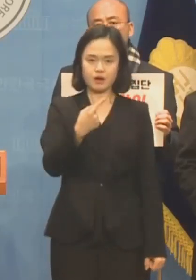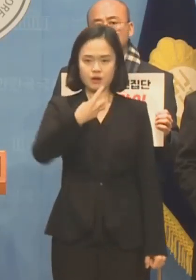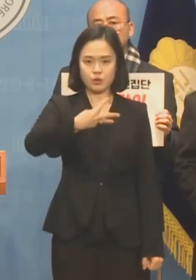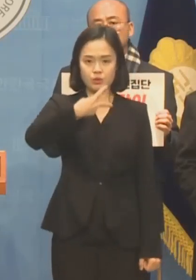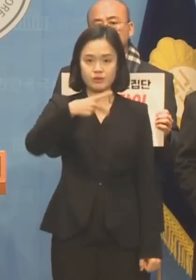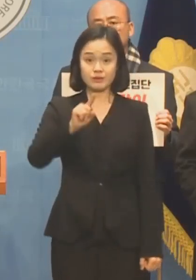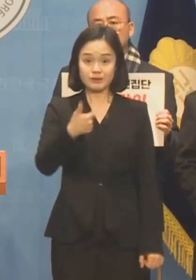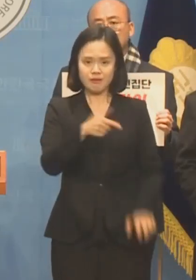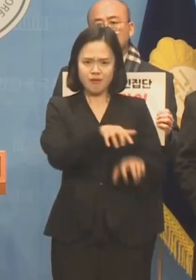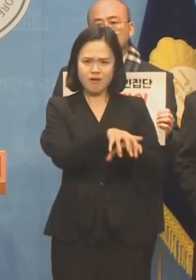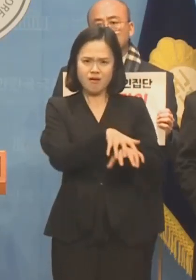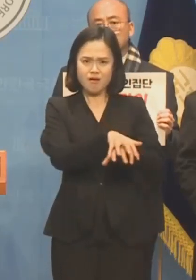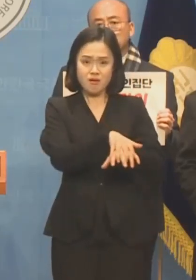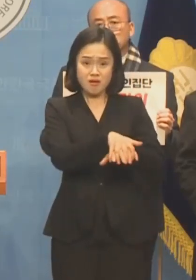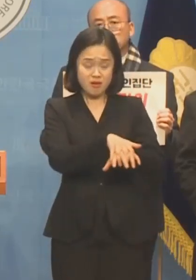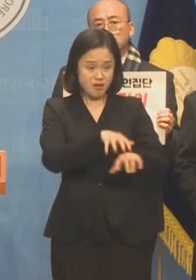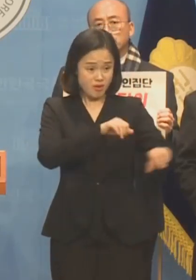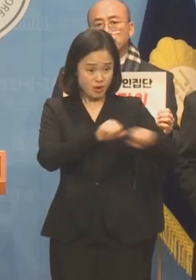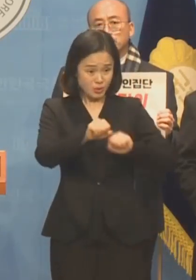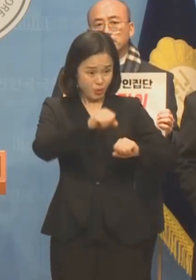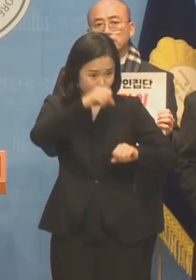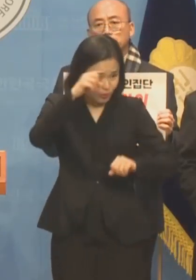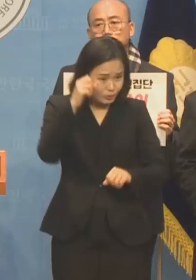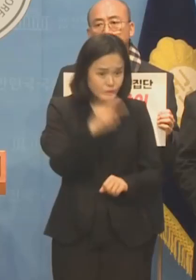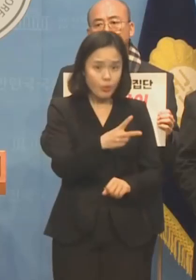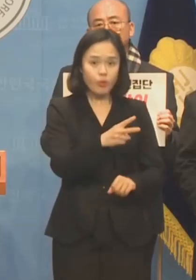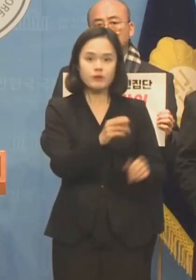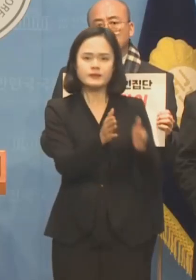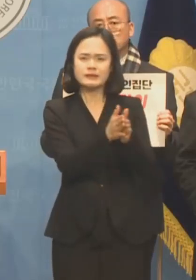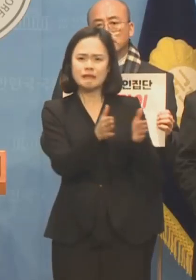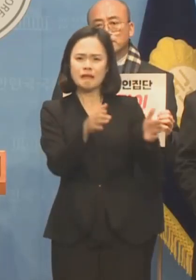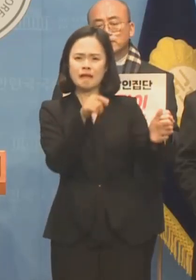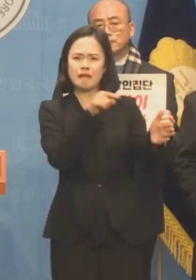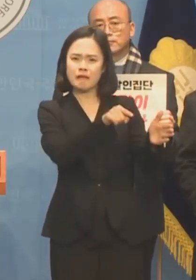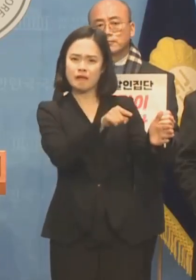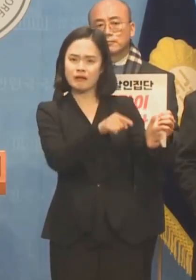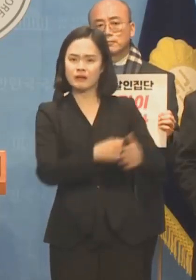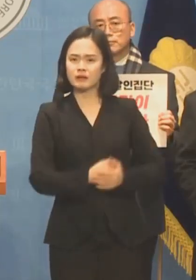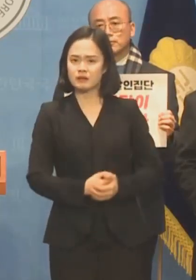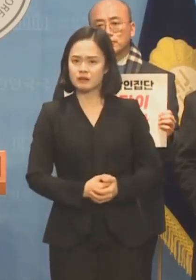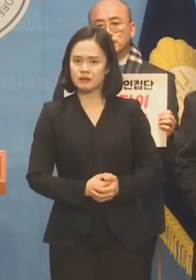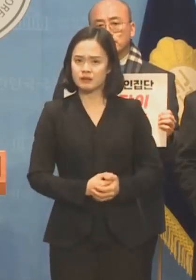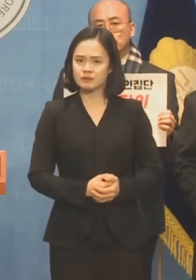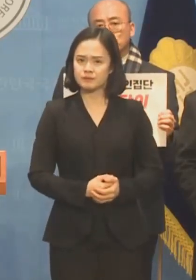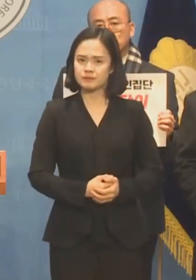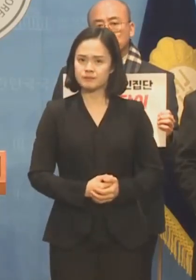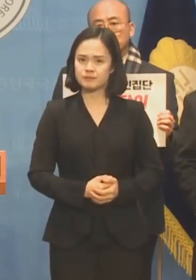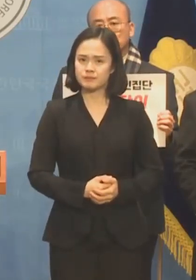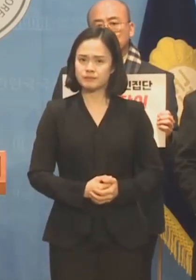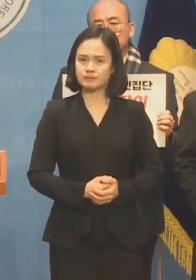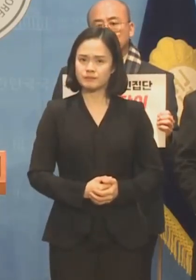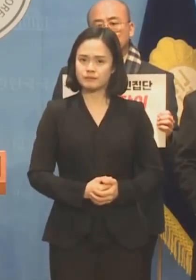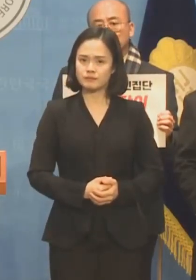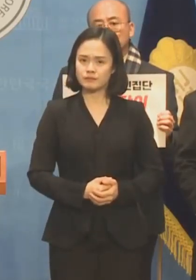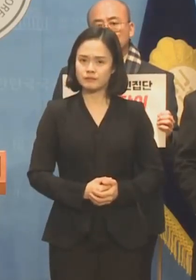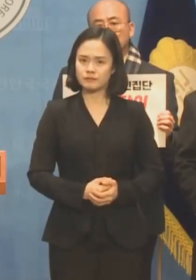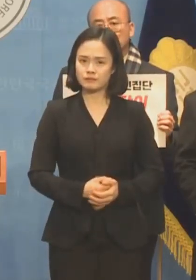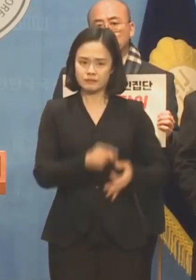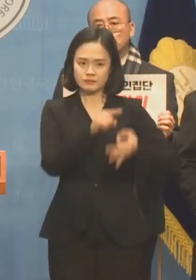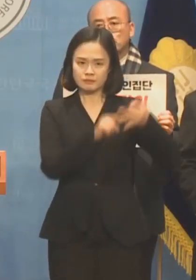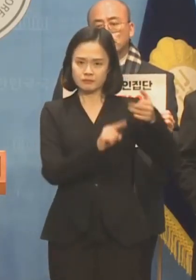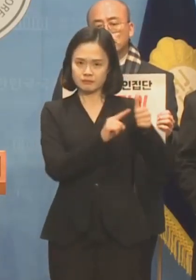다시 이제 만들어내는 것 같습니다. 그래서 우리는 오직 윤석열